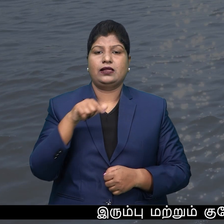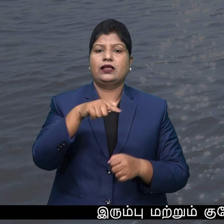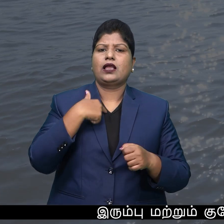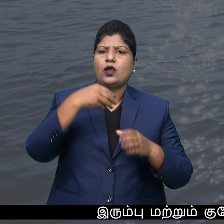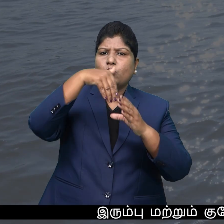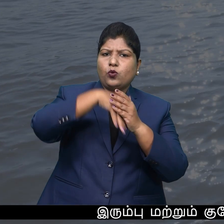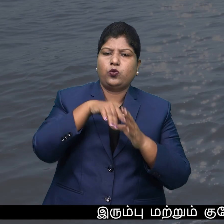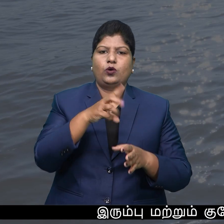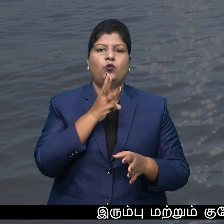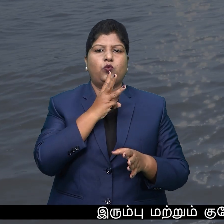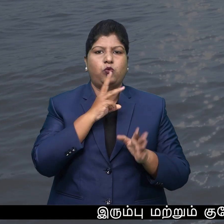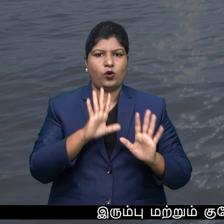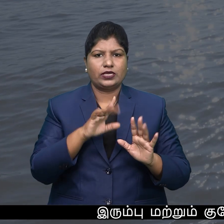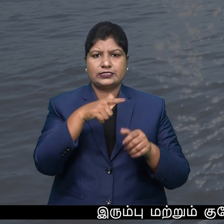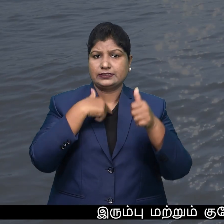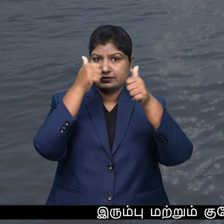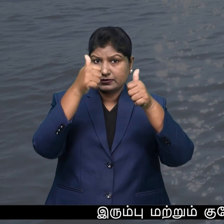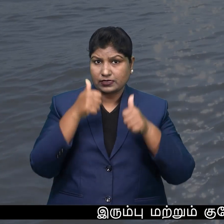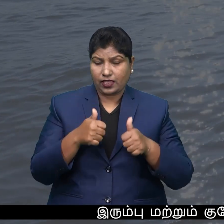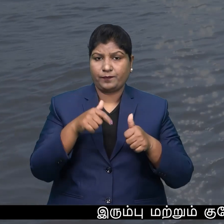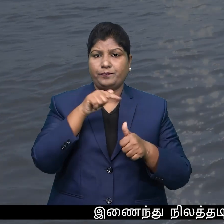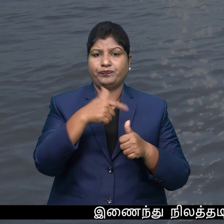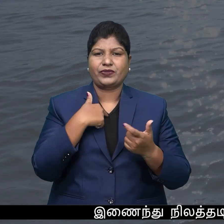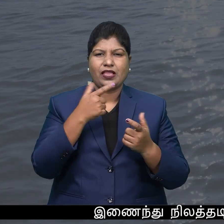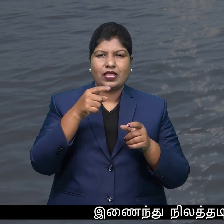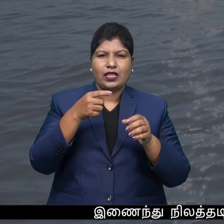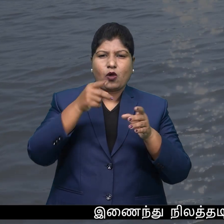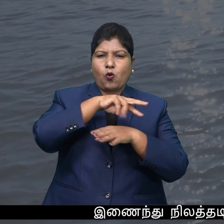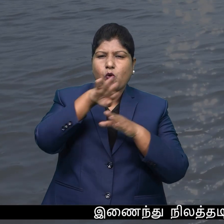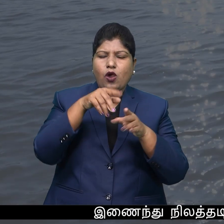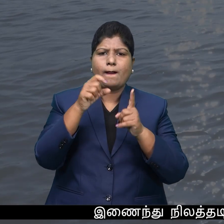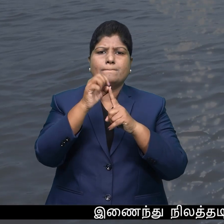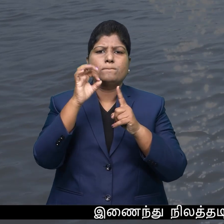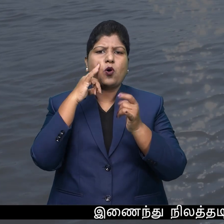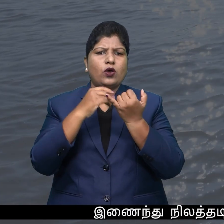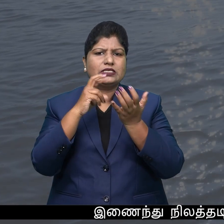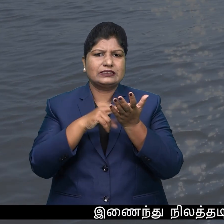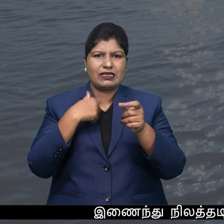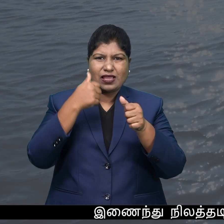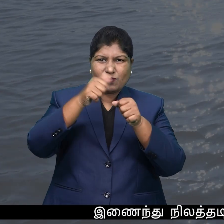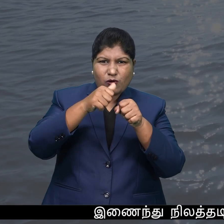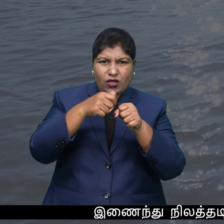இரும்பு மற்றும் குளோரின் ஆகியவற்றின் இணைந்து நிலத்தடி நீரை விஷமாக்குகிறது.